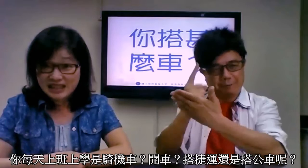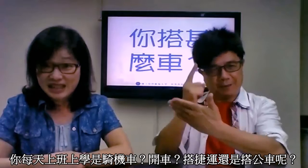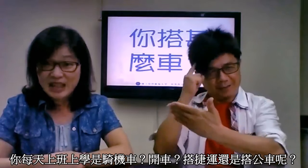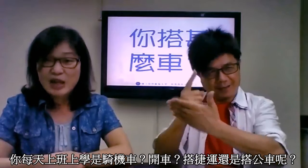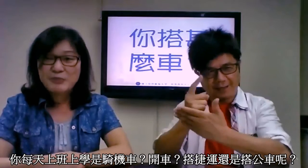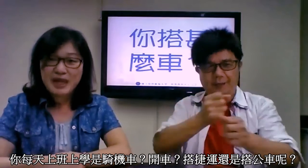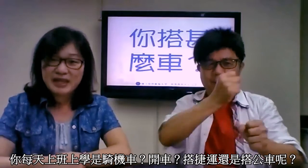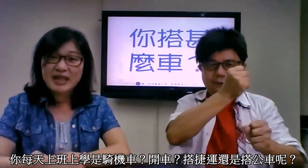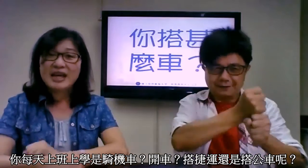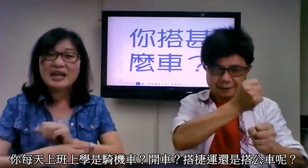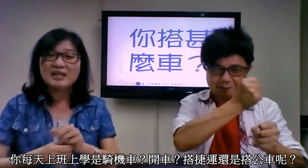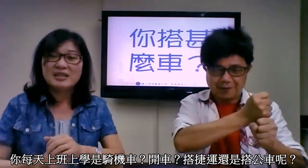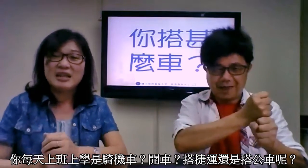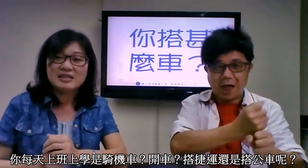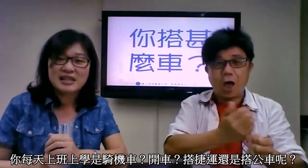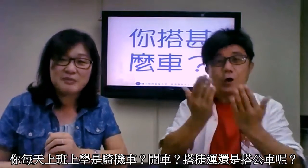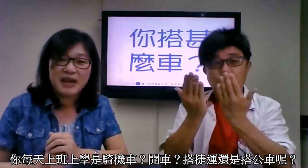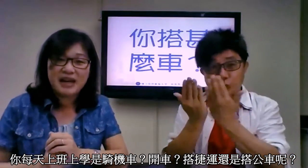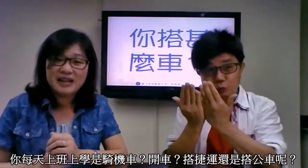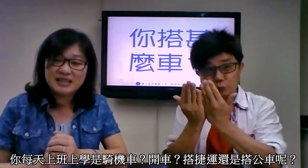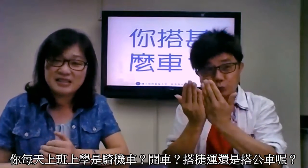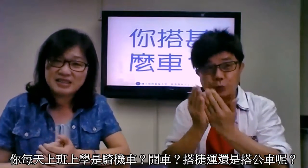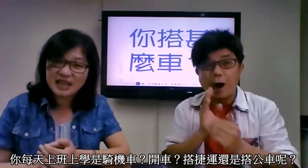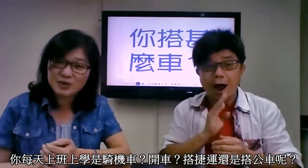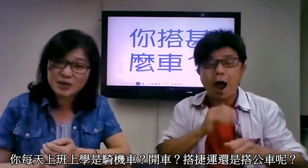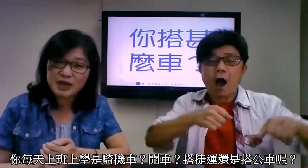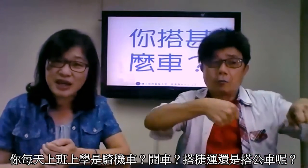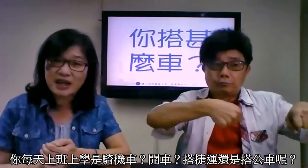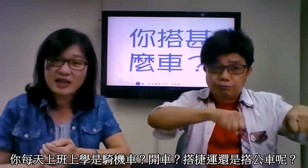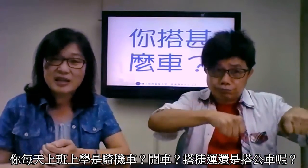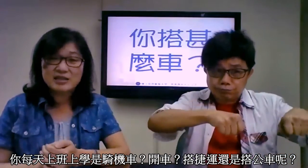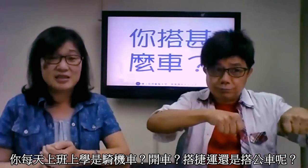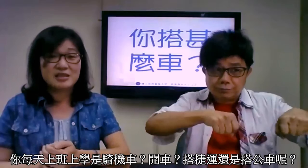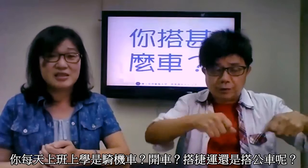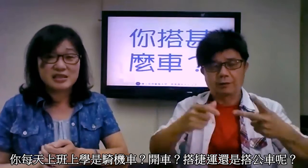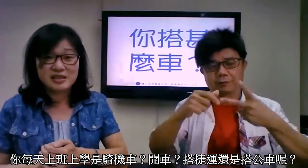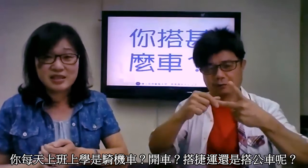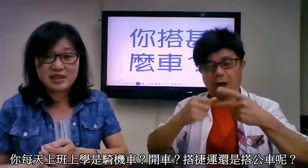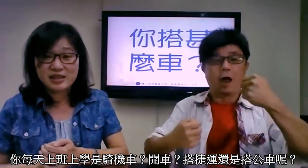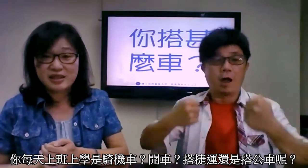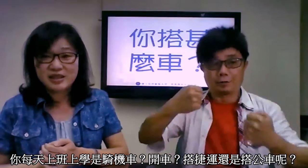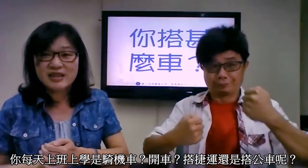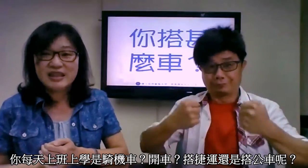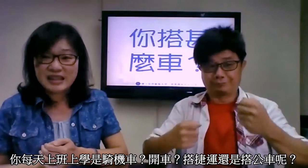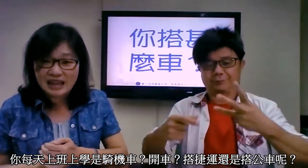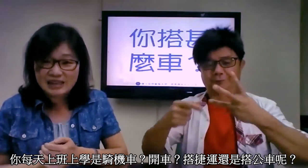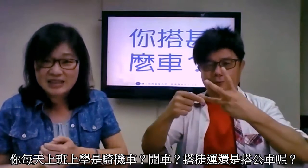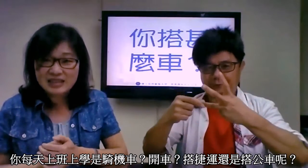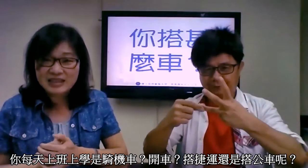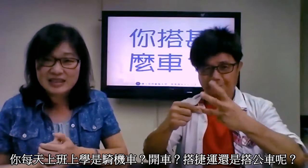你每天上班上学是骑机车、开